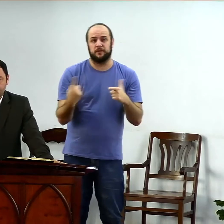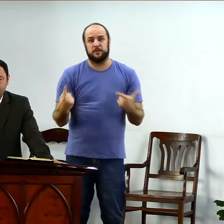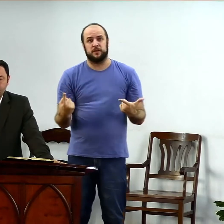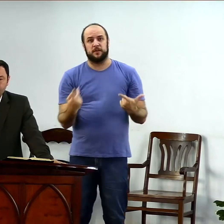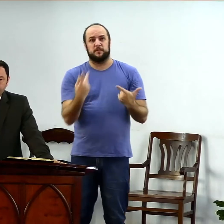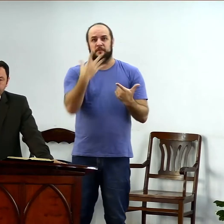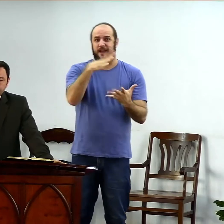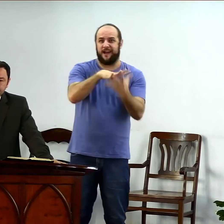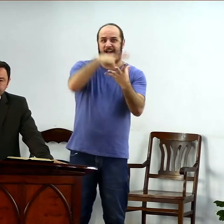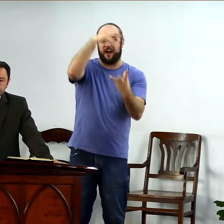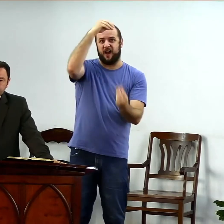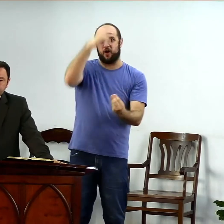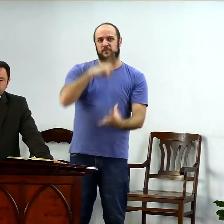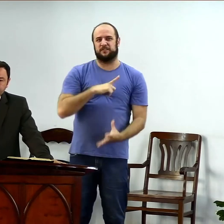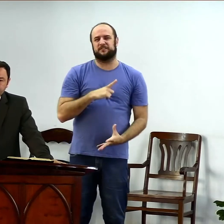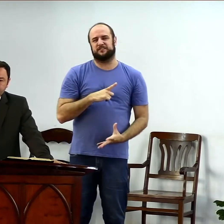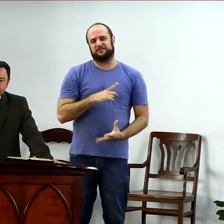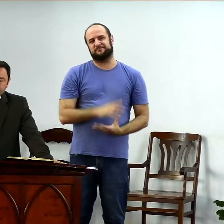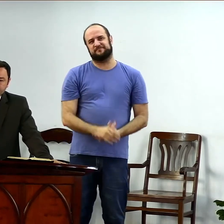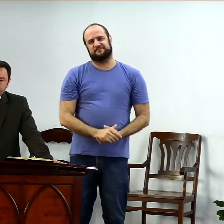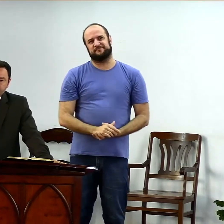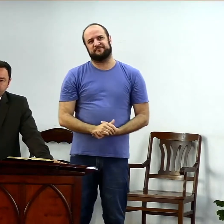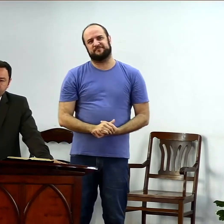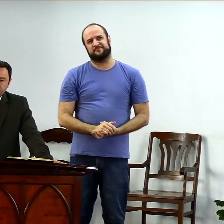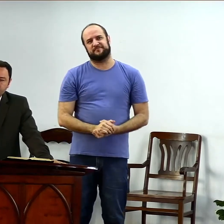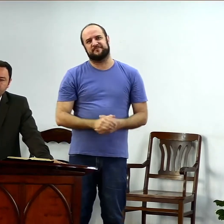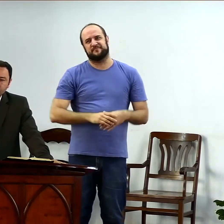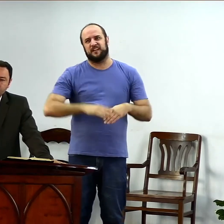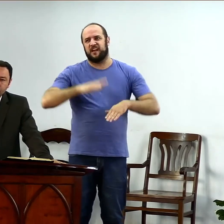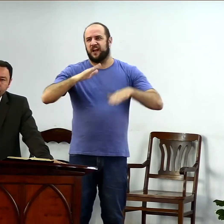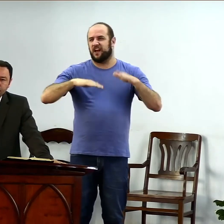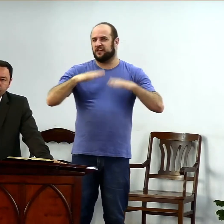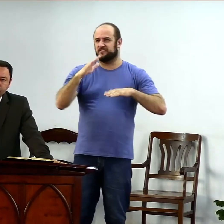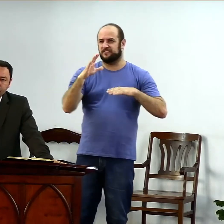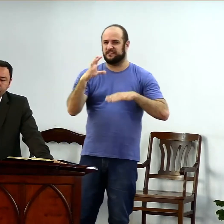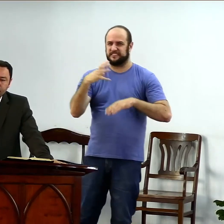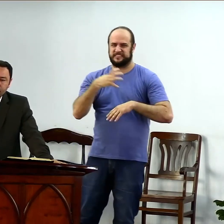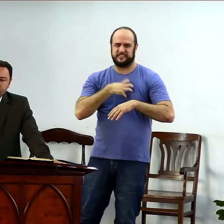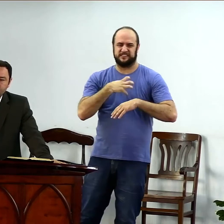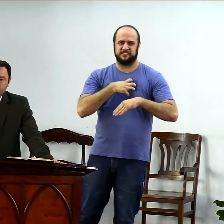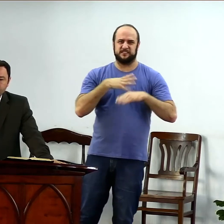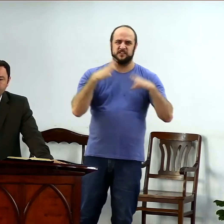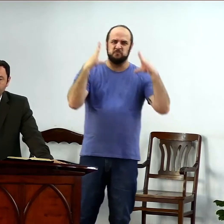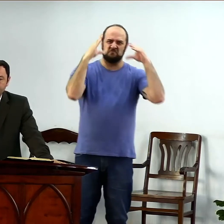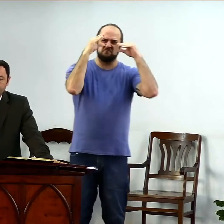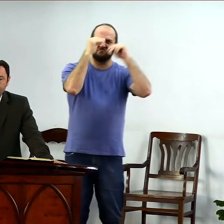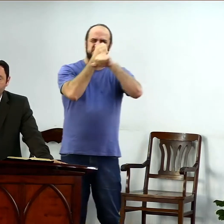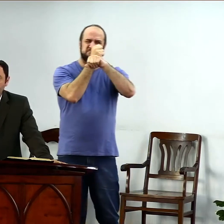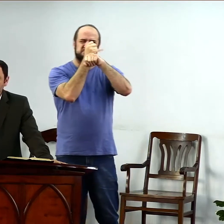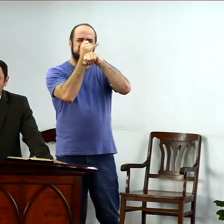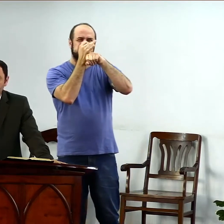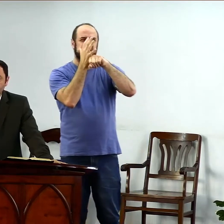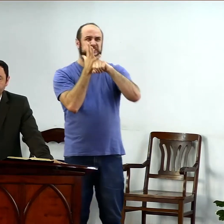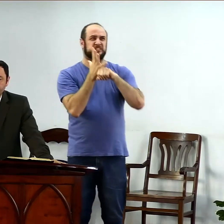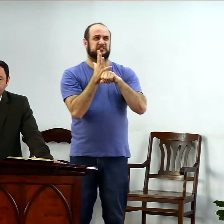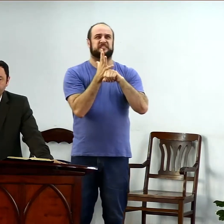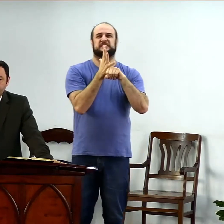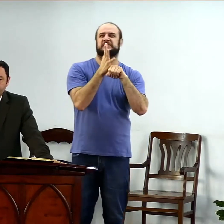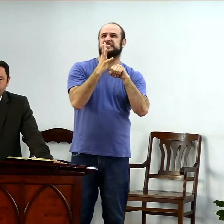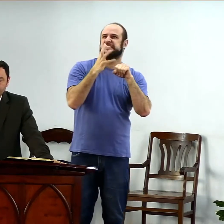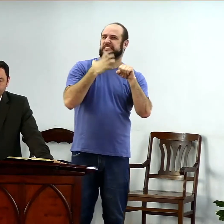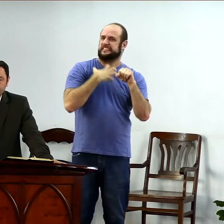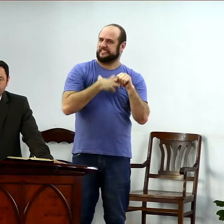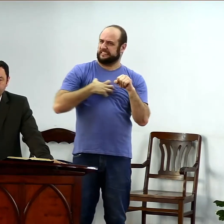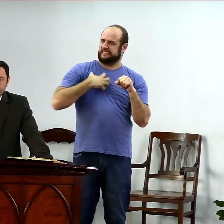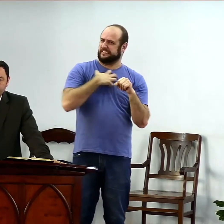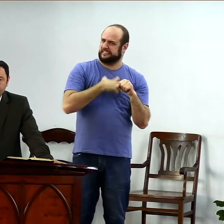da sua alma. Às vezes, na escuridão da noite, não consegue observar outra coisa